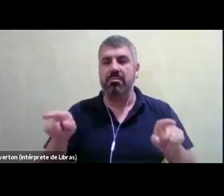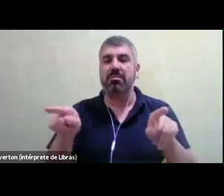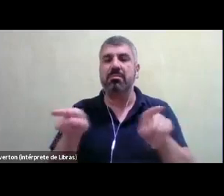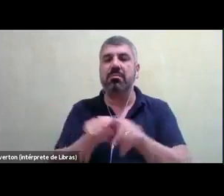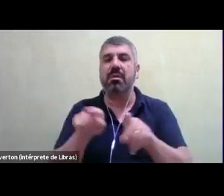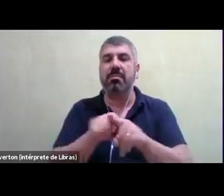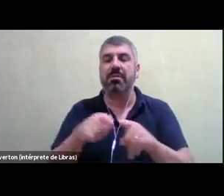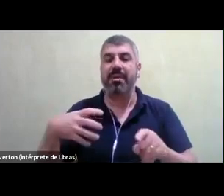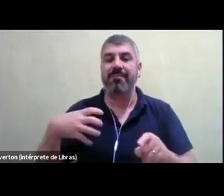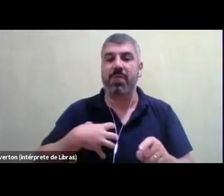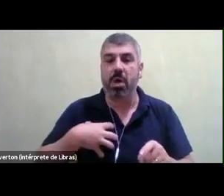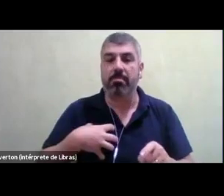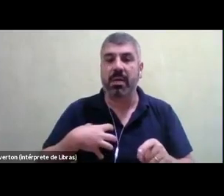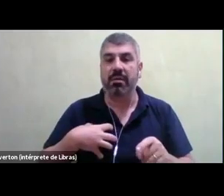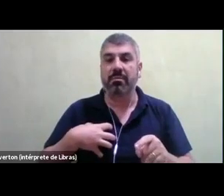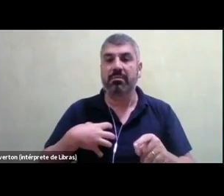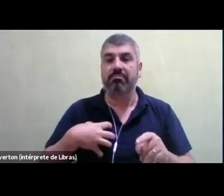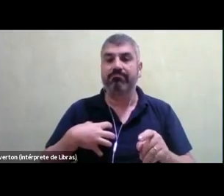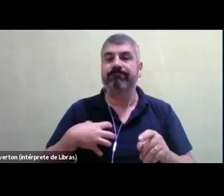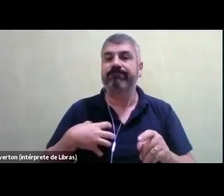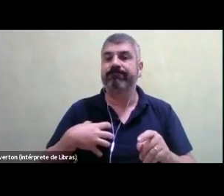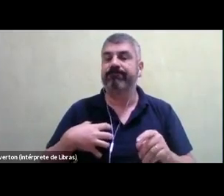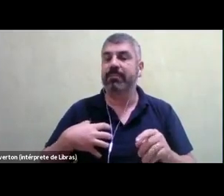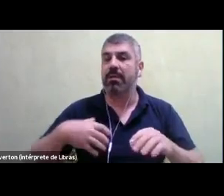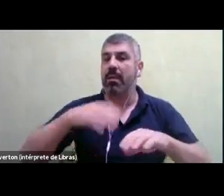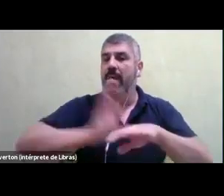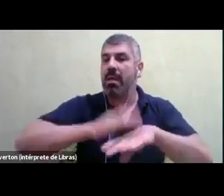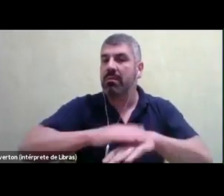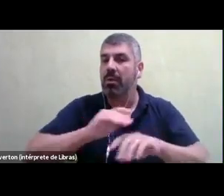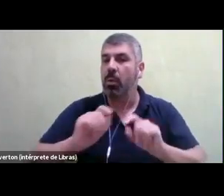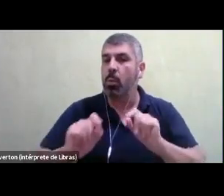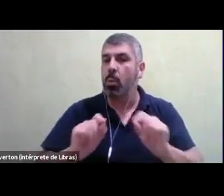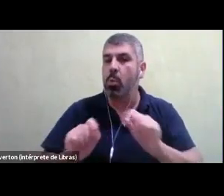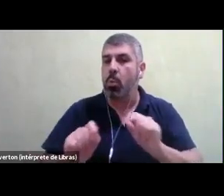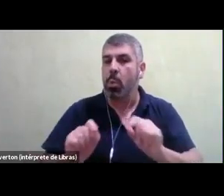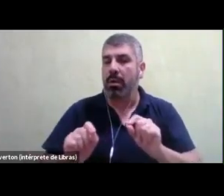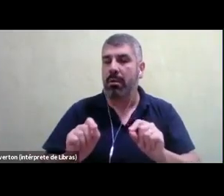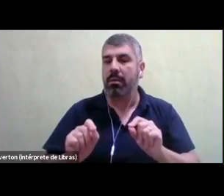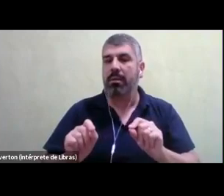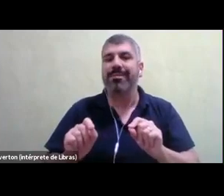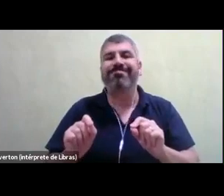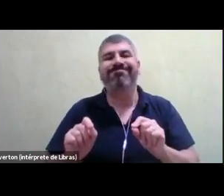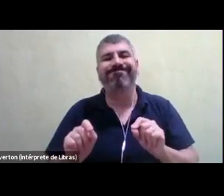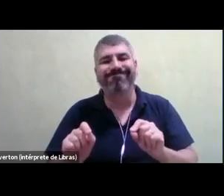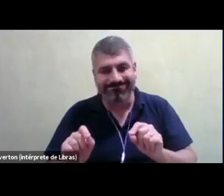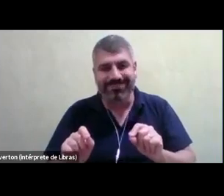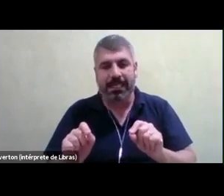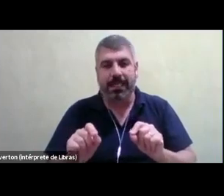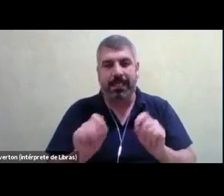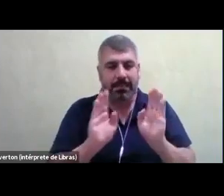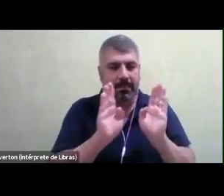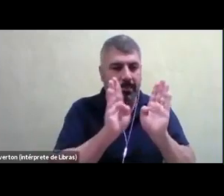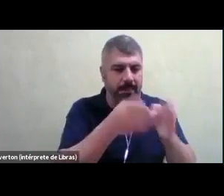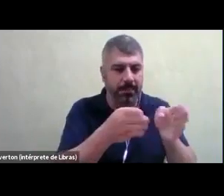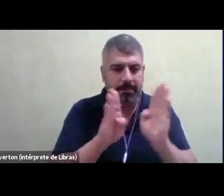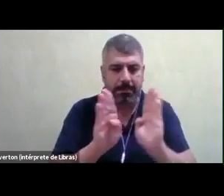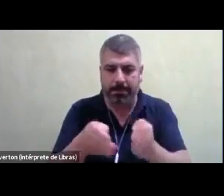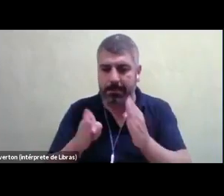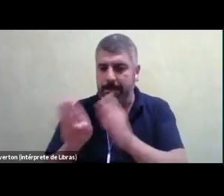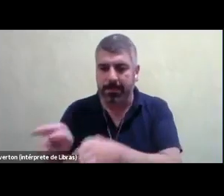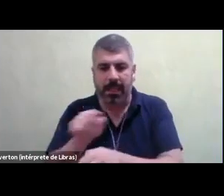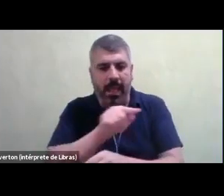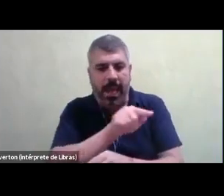e formas, né, de ação para que todas essas especificidades sejam, de alguma